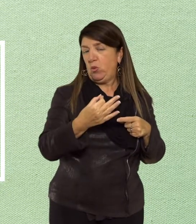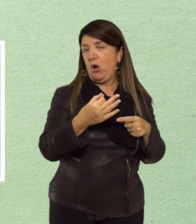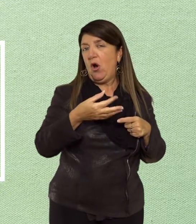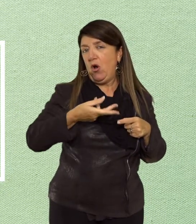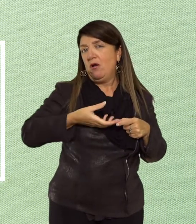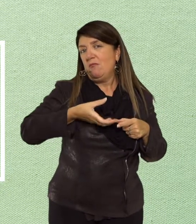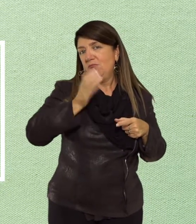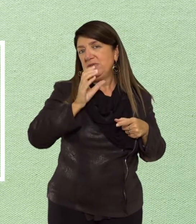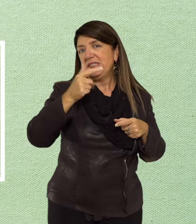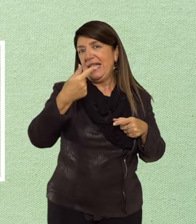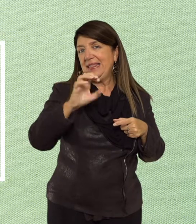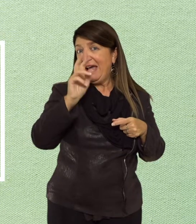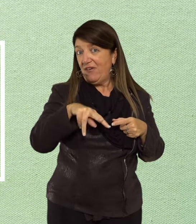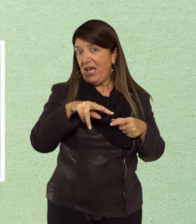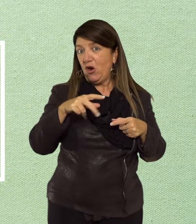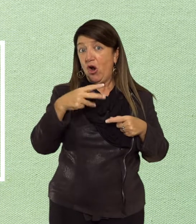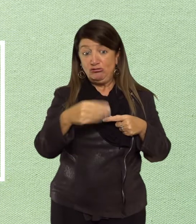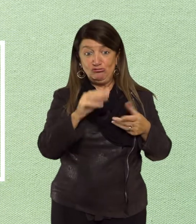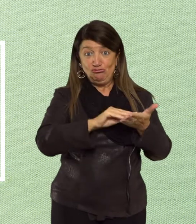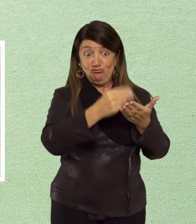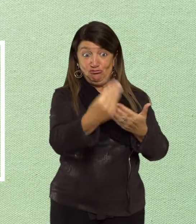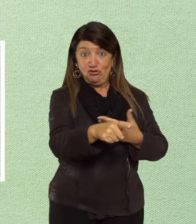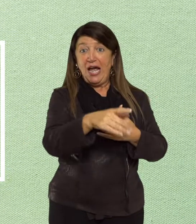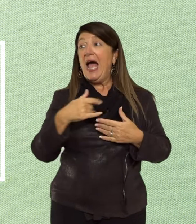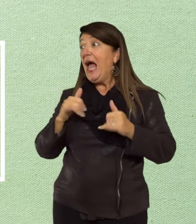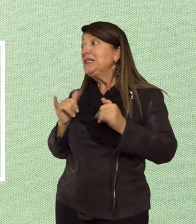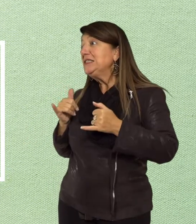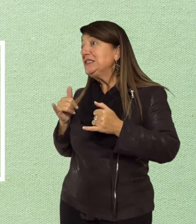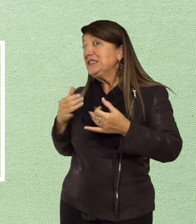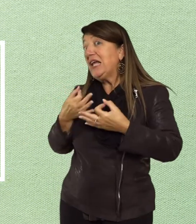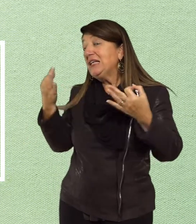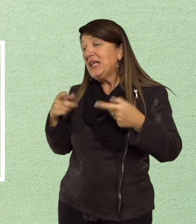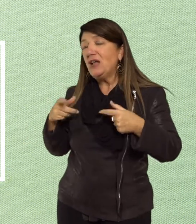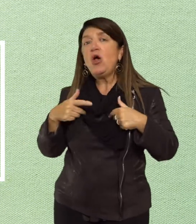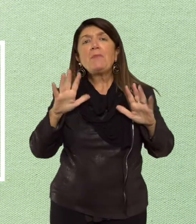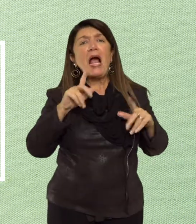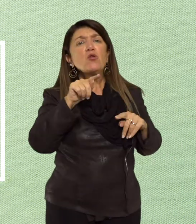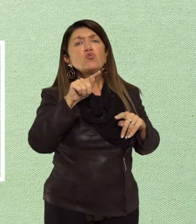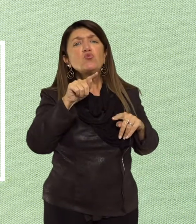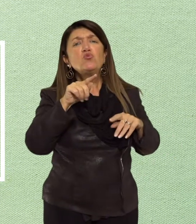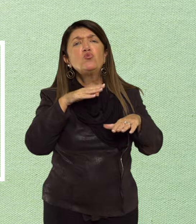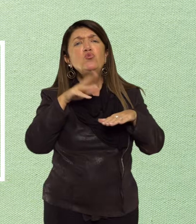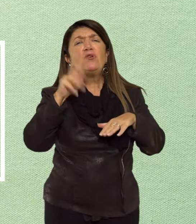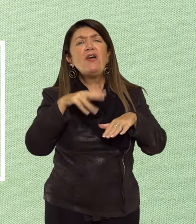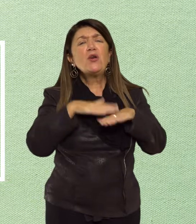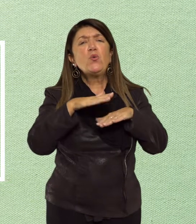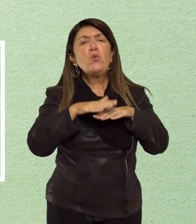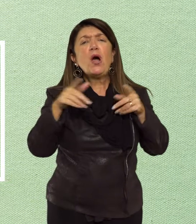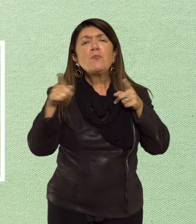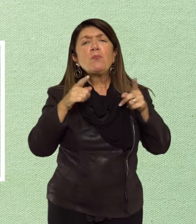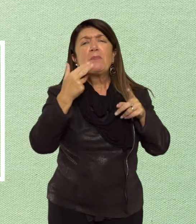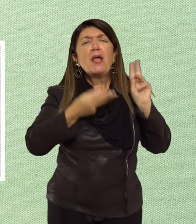davanti a te, scusa il gioco di parole. Ma Esatto. in quali momenti preferisci berlo? Ci sono dei momenti